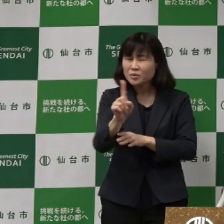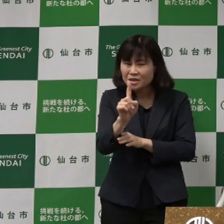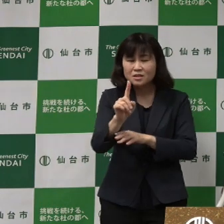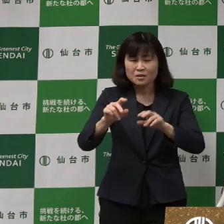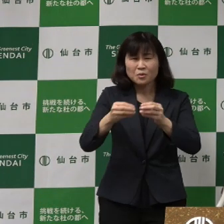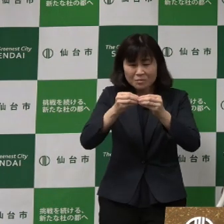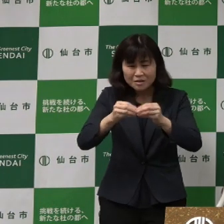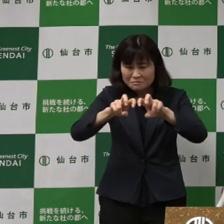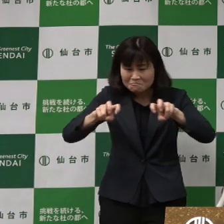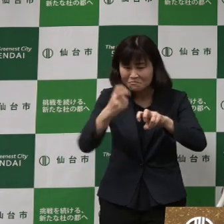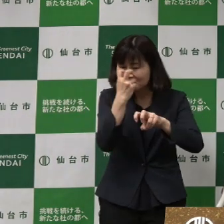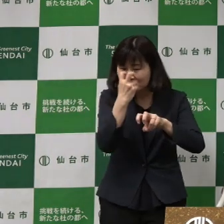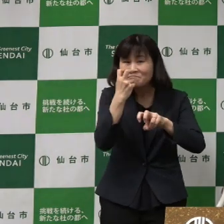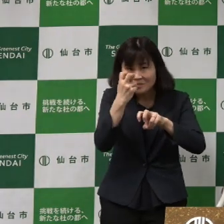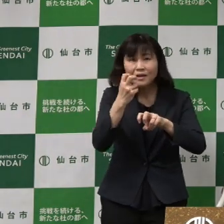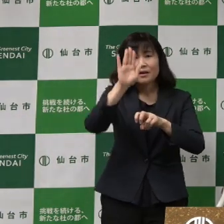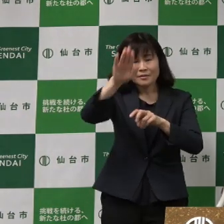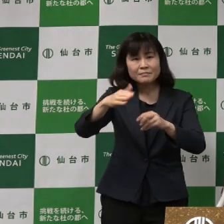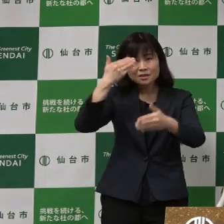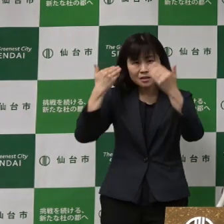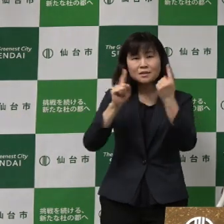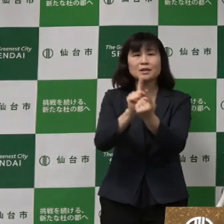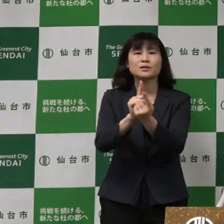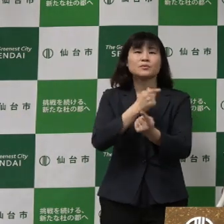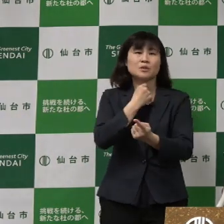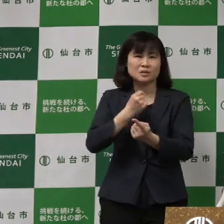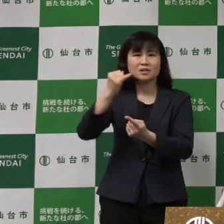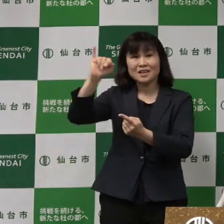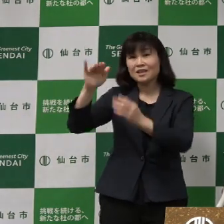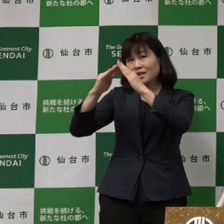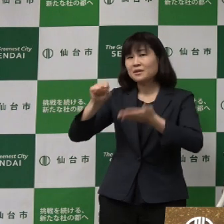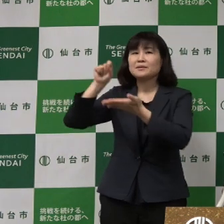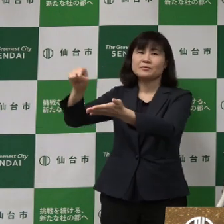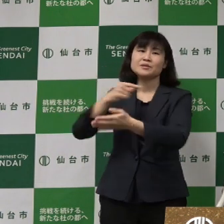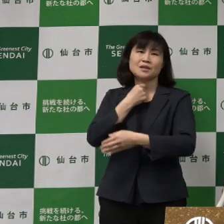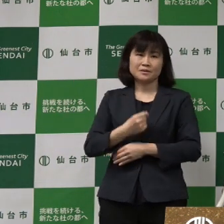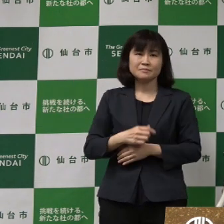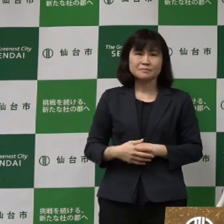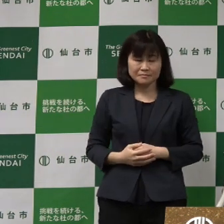適切にですね、対応を取ってもらうように教育委員会では求めたいと思います。